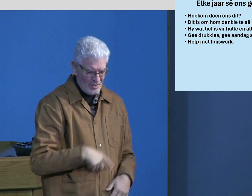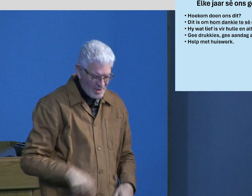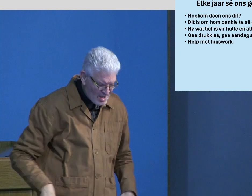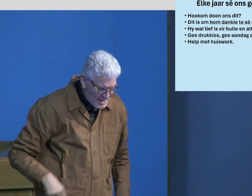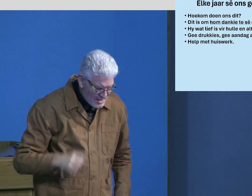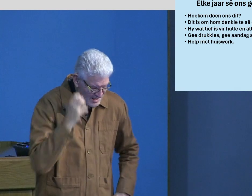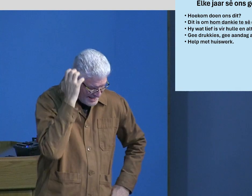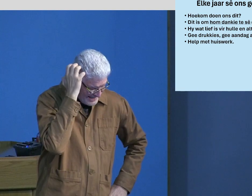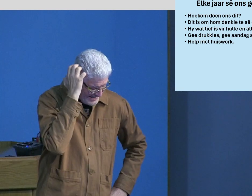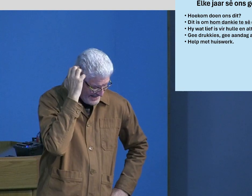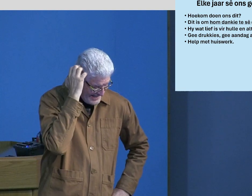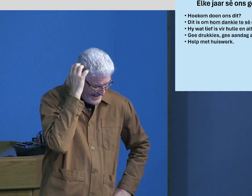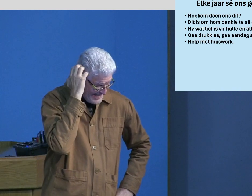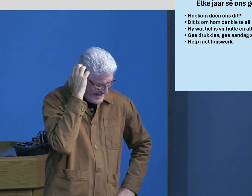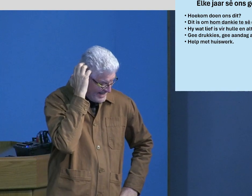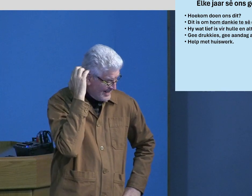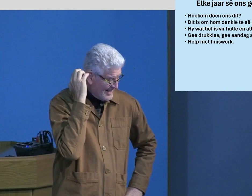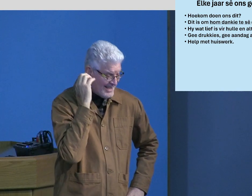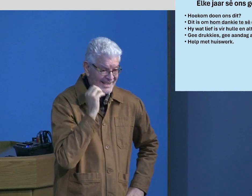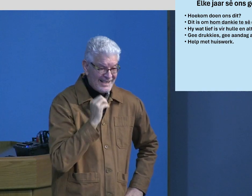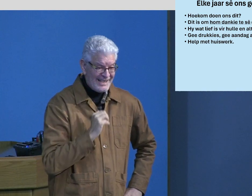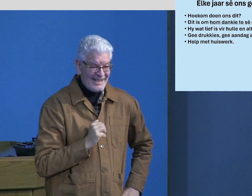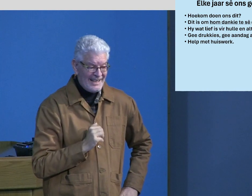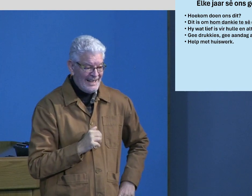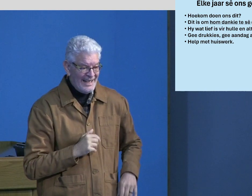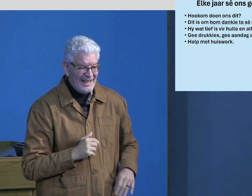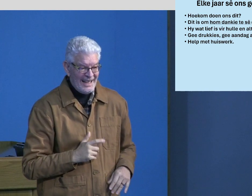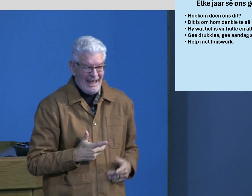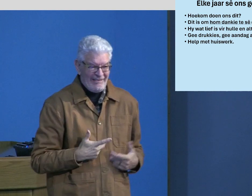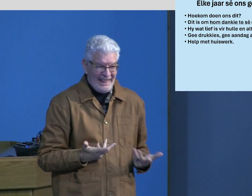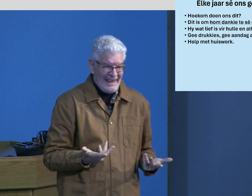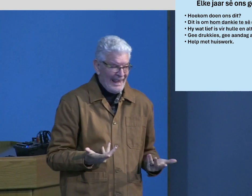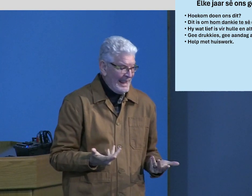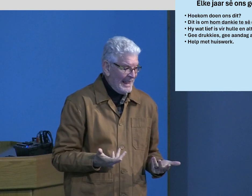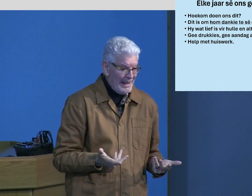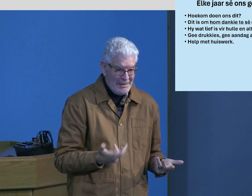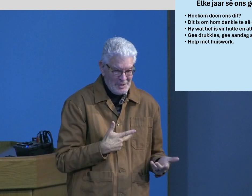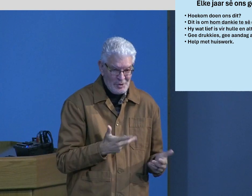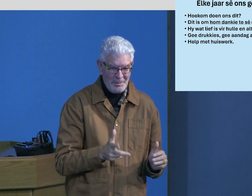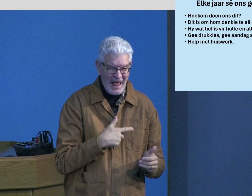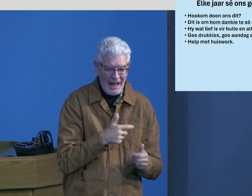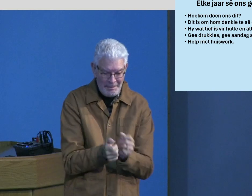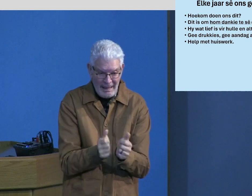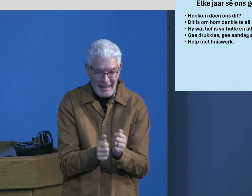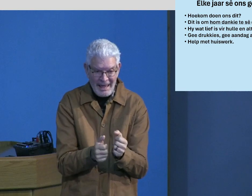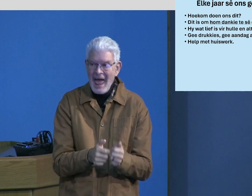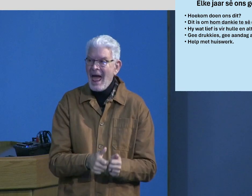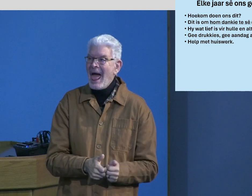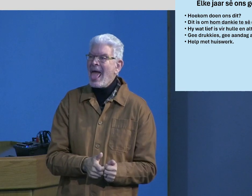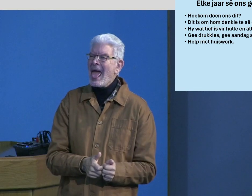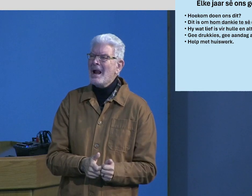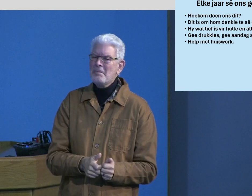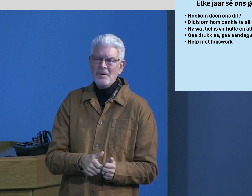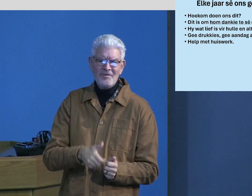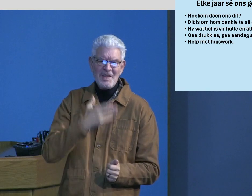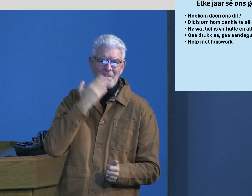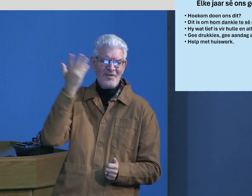dit maklik gewees wat jy maar net kon sit en skryf, maar is 'n kopkrap saak hierdie